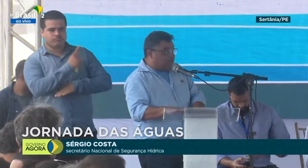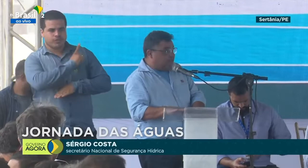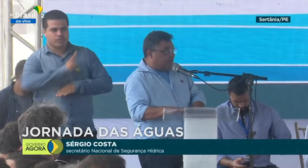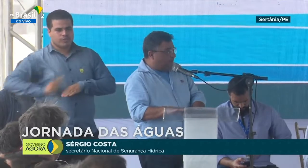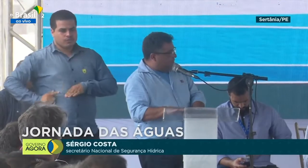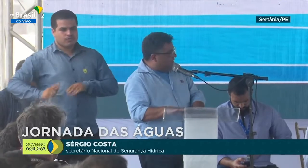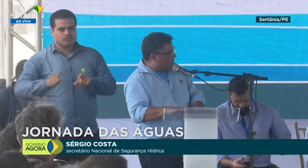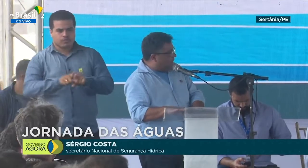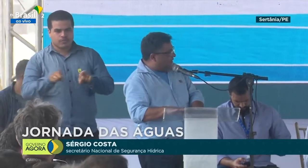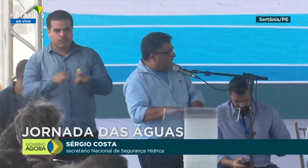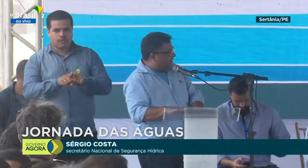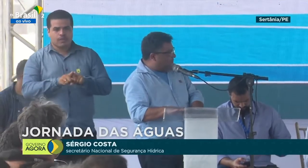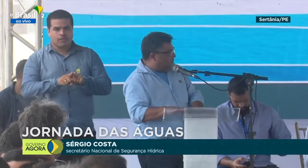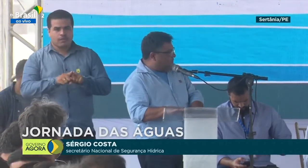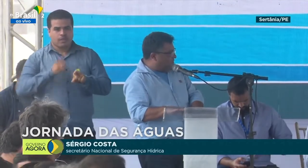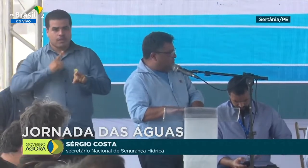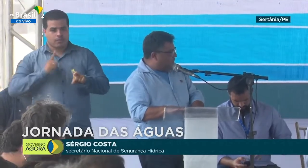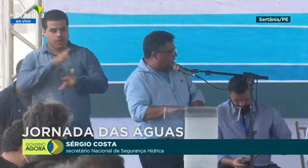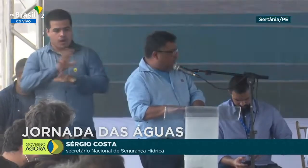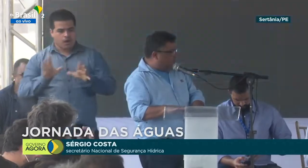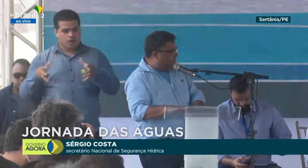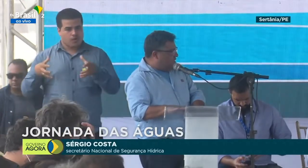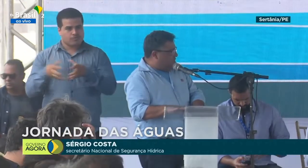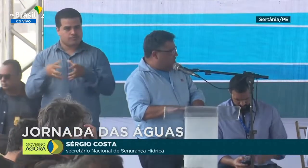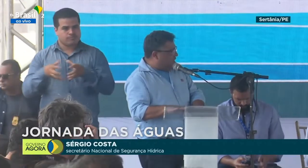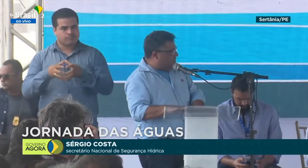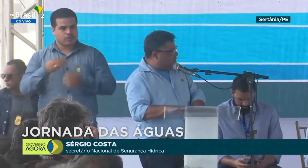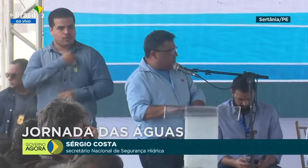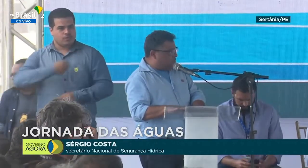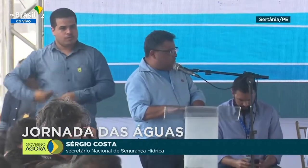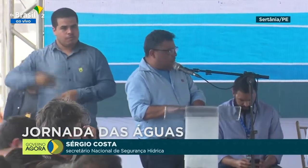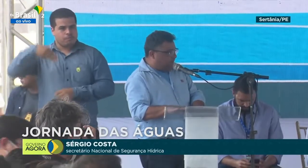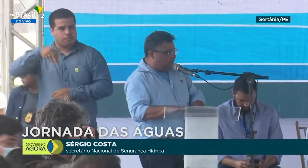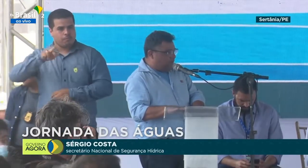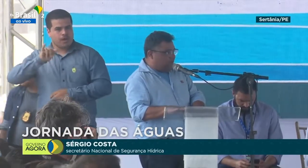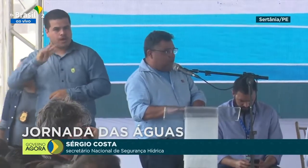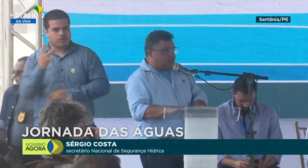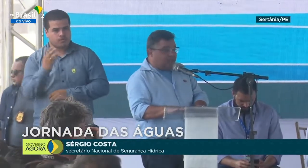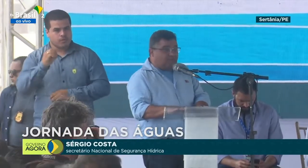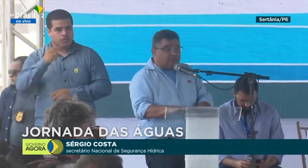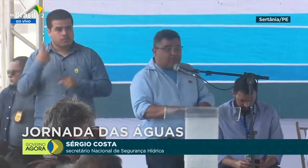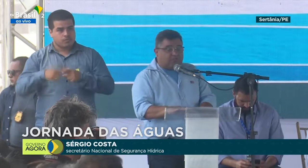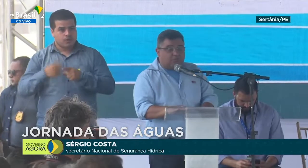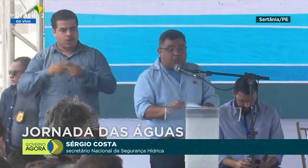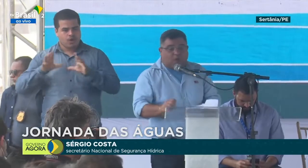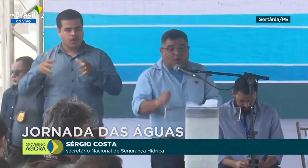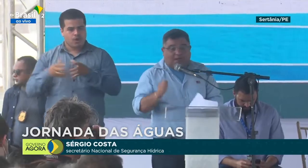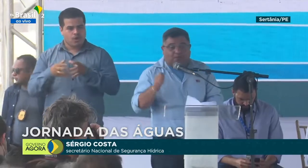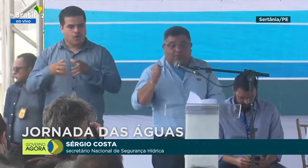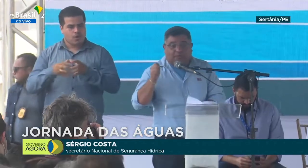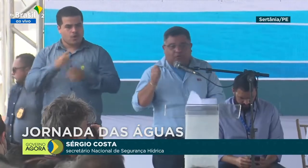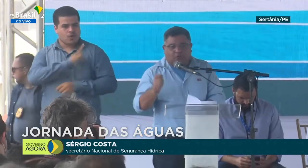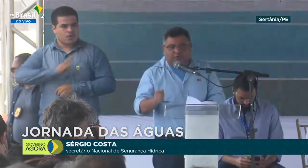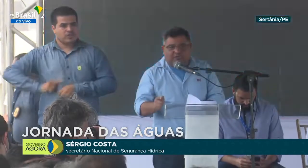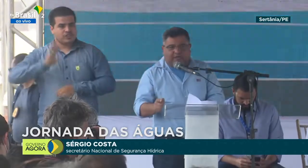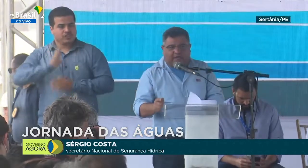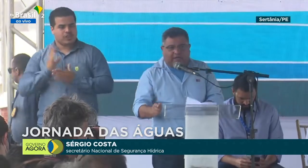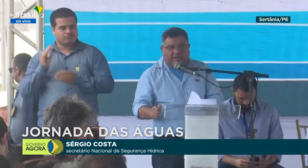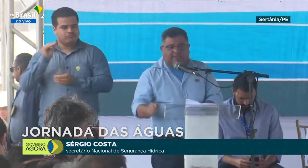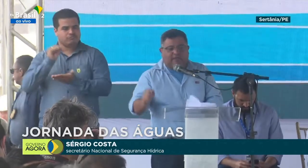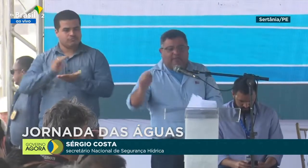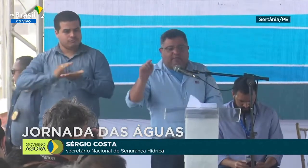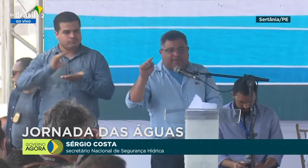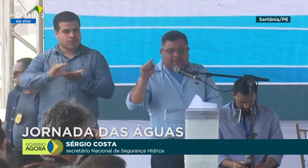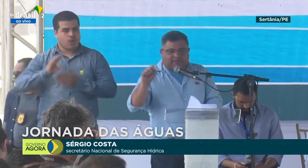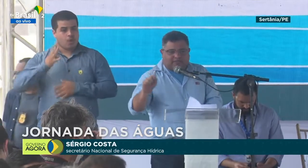e, principalmente, participar da equipe do ministro Marinho, porque nós somos um governo que já investimos 4 bilhões de